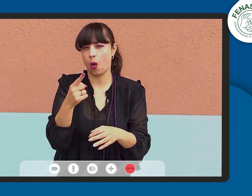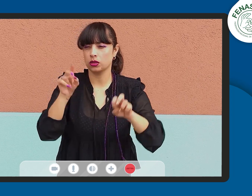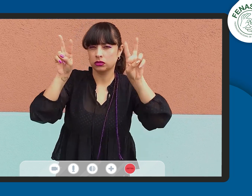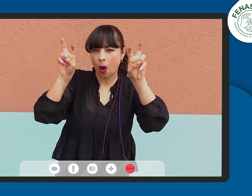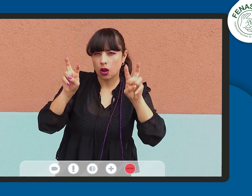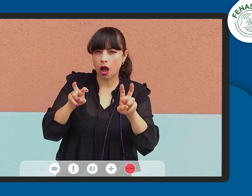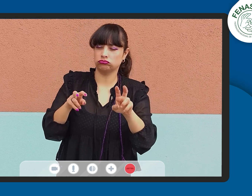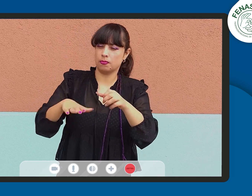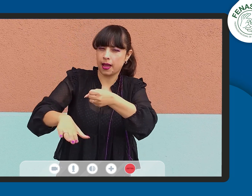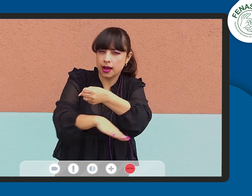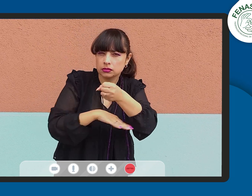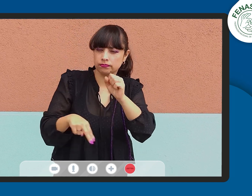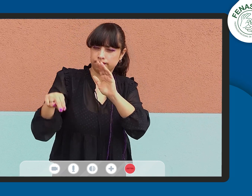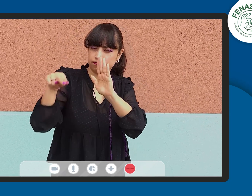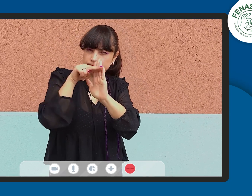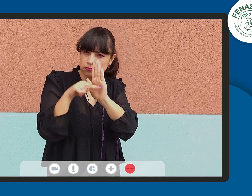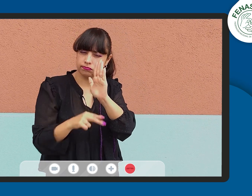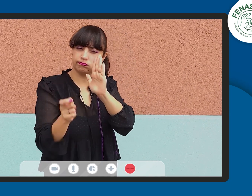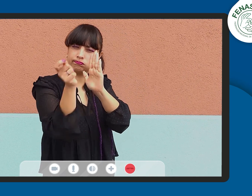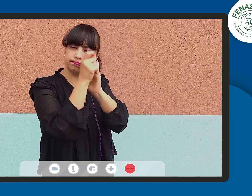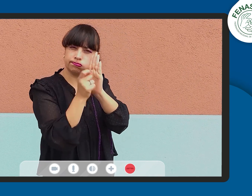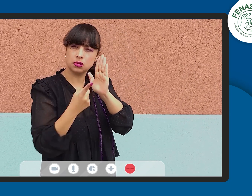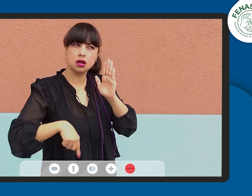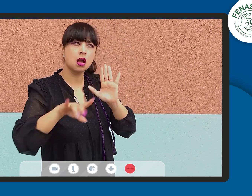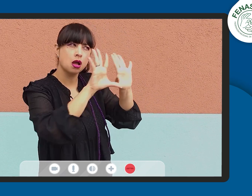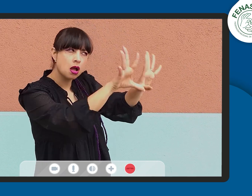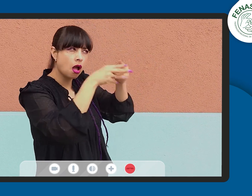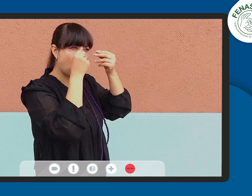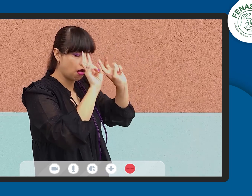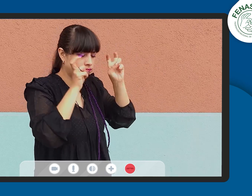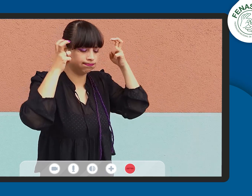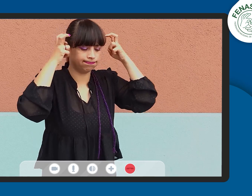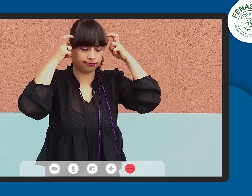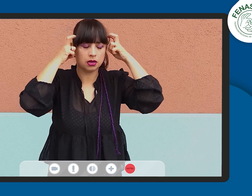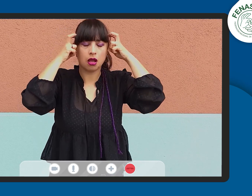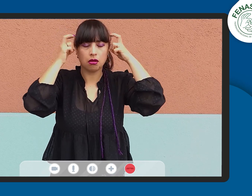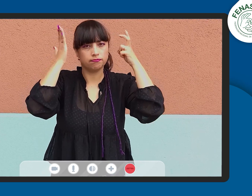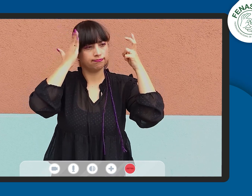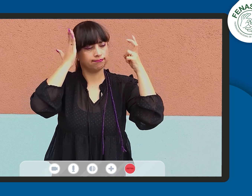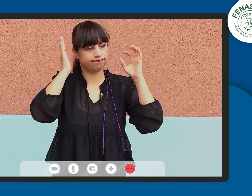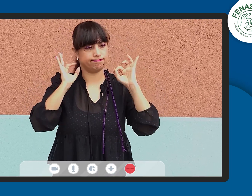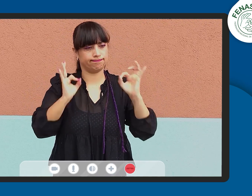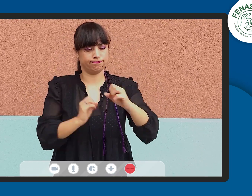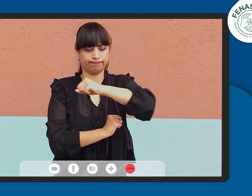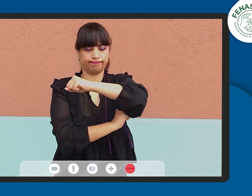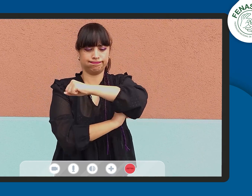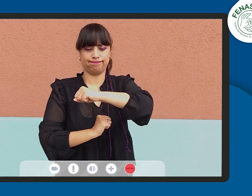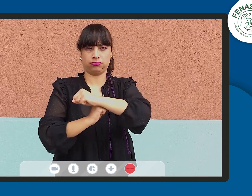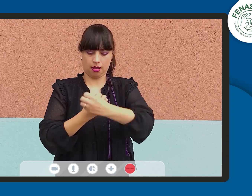antes, es necesario tener la teoría, las bases, los criterios, todos los parámetros implicados, interiorizarlos y con